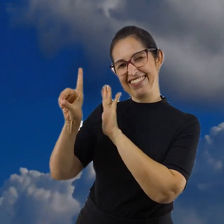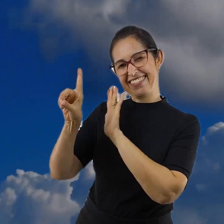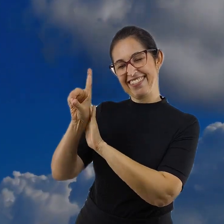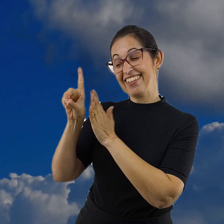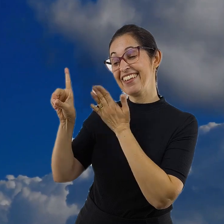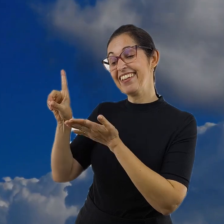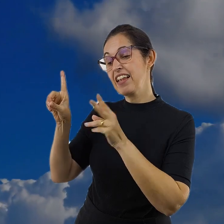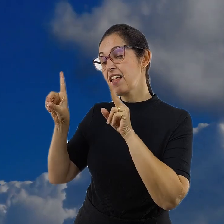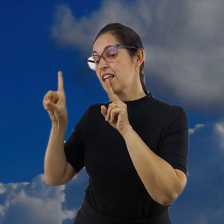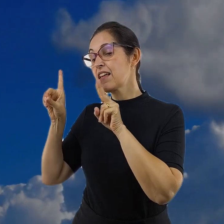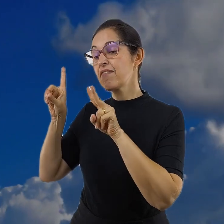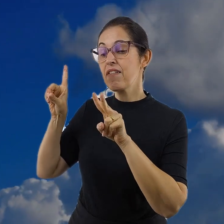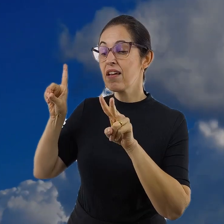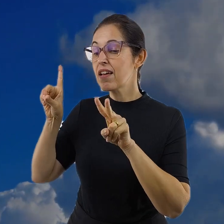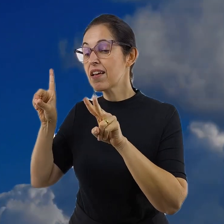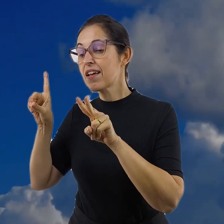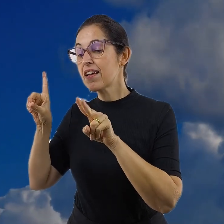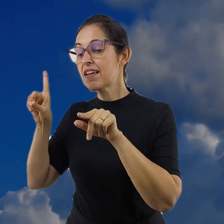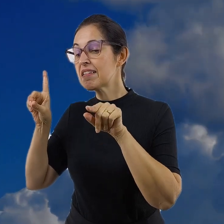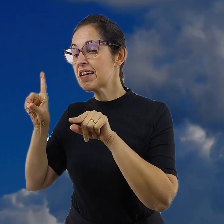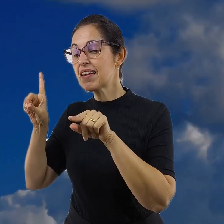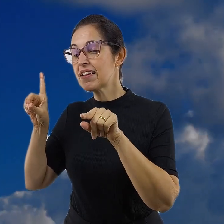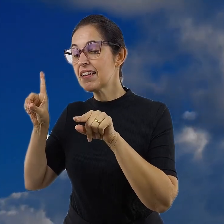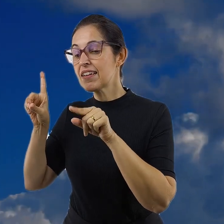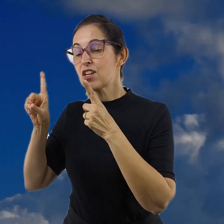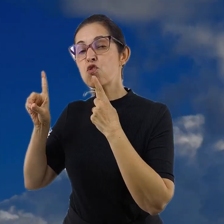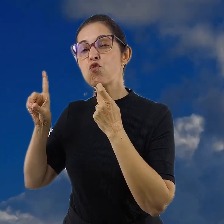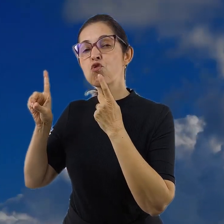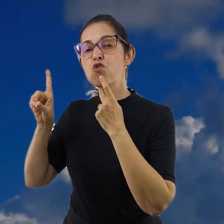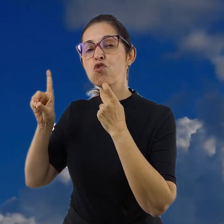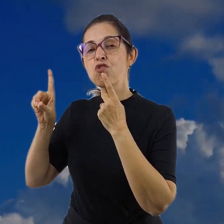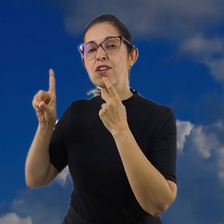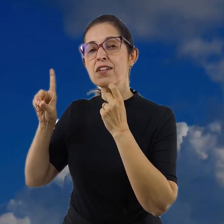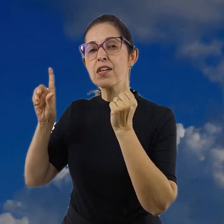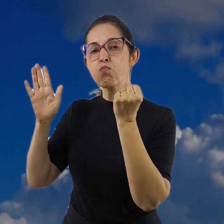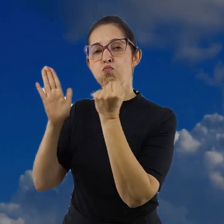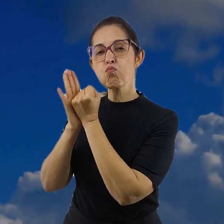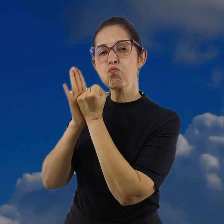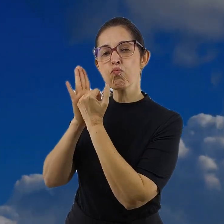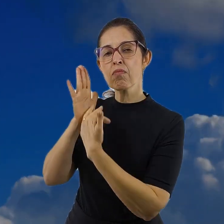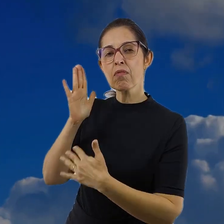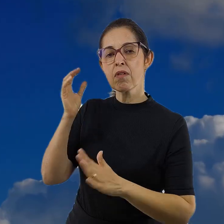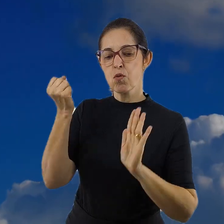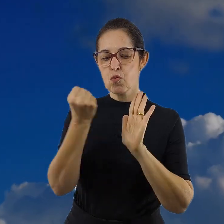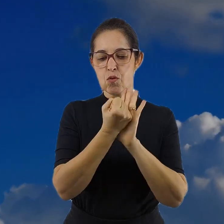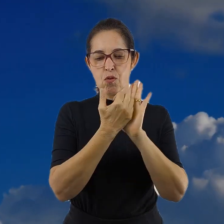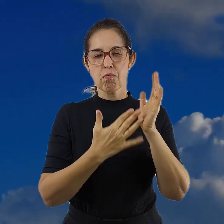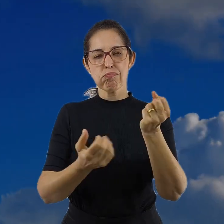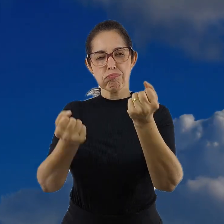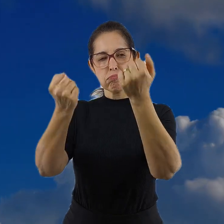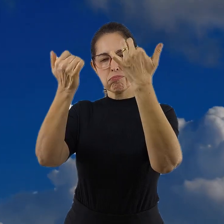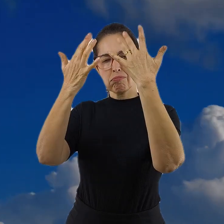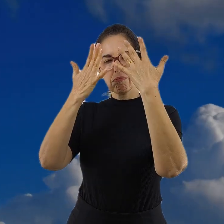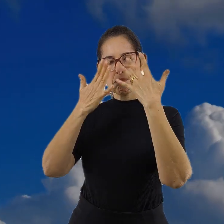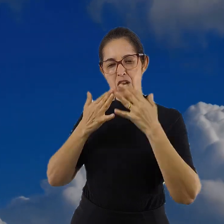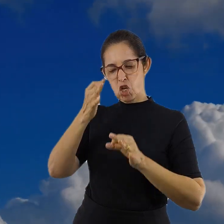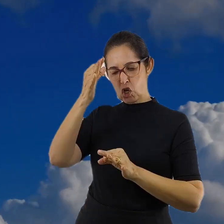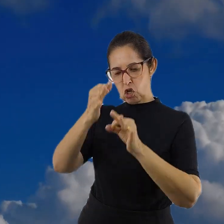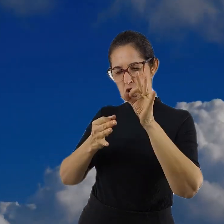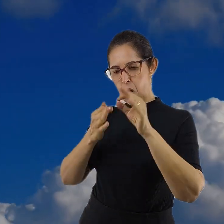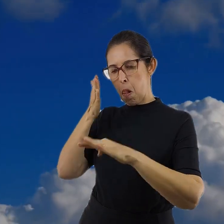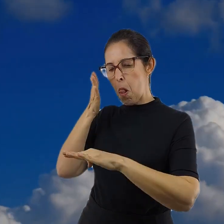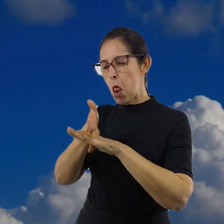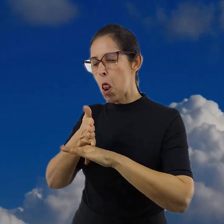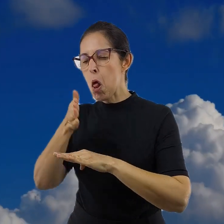Quando eu ver o sangue, eu passo por cima. Quem estiver coberto com sangue, quem estiver debaixo do meu projeto,